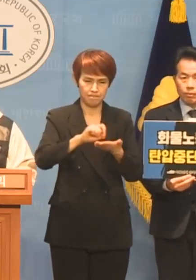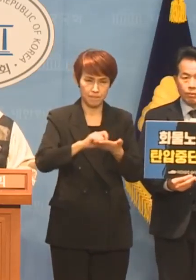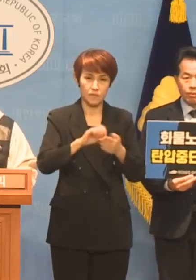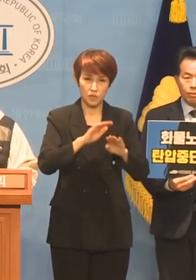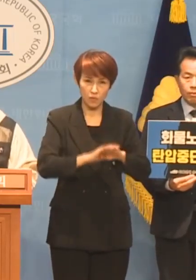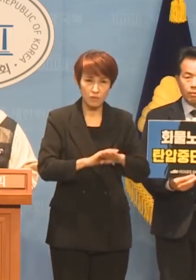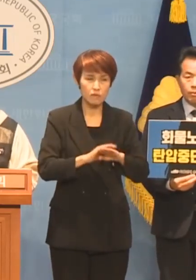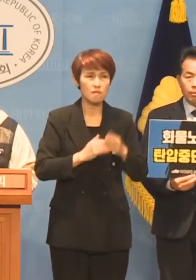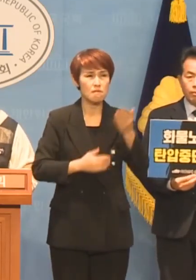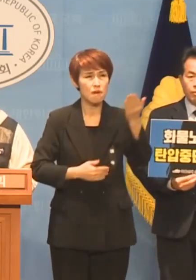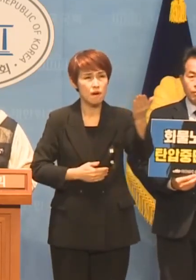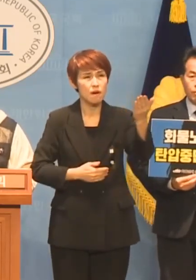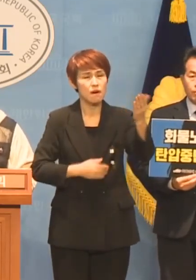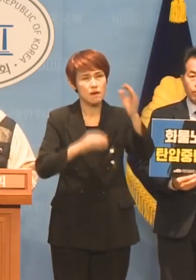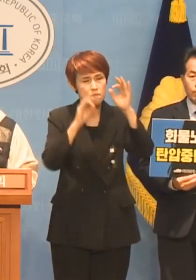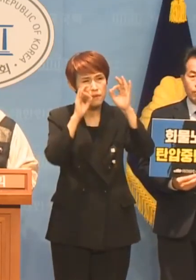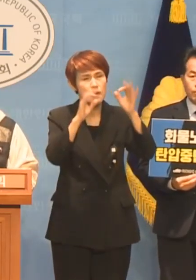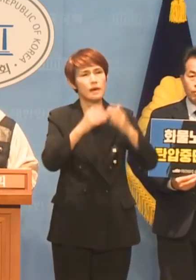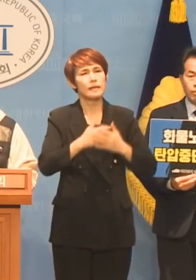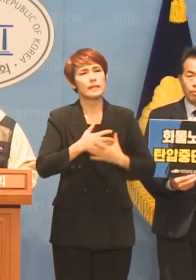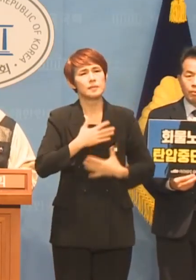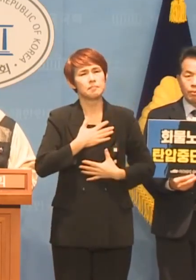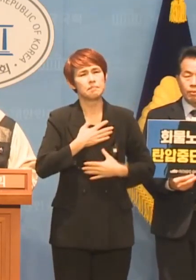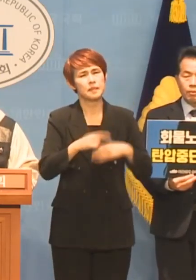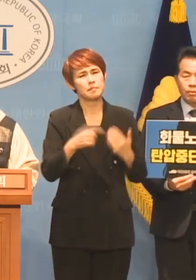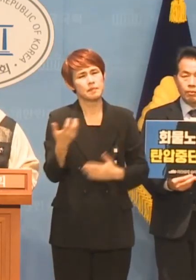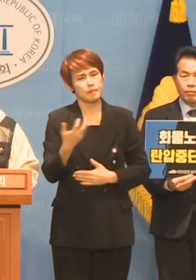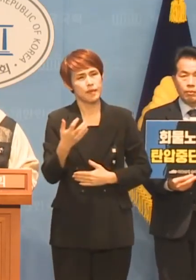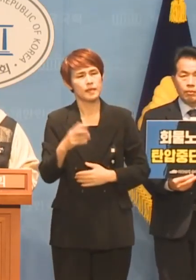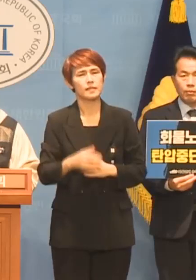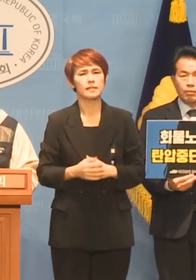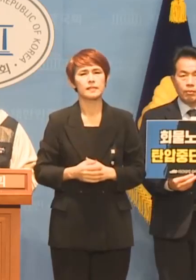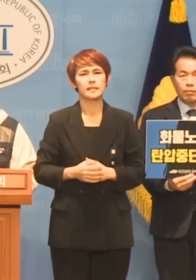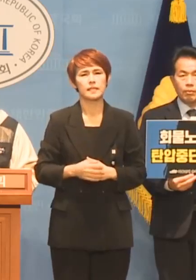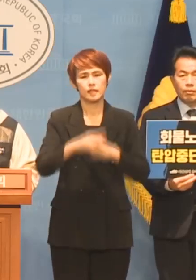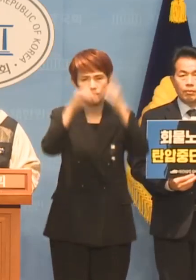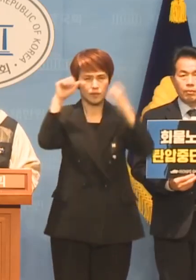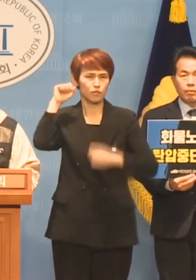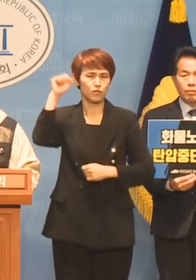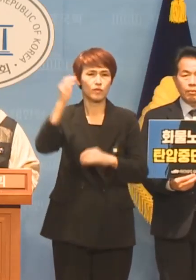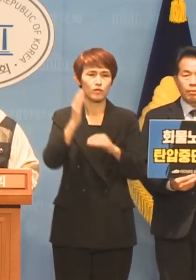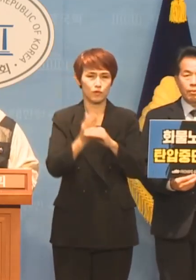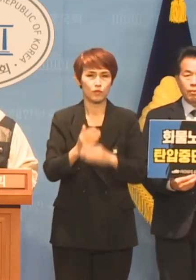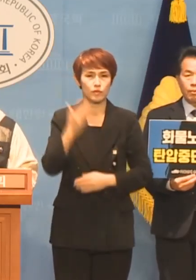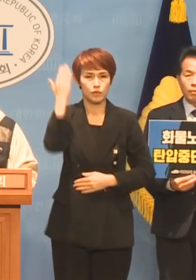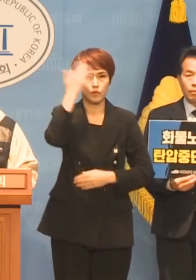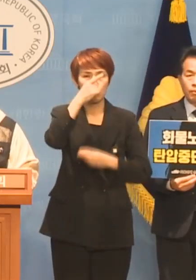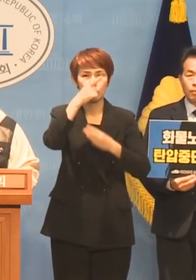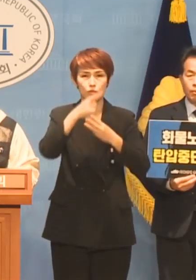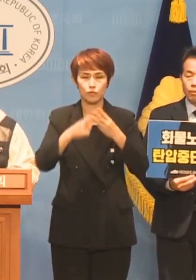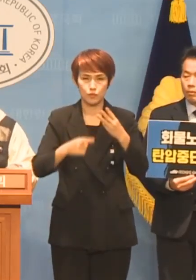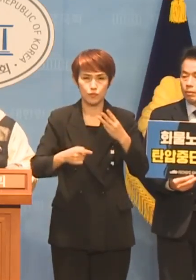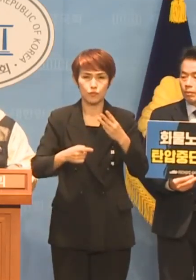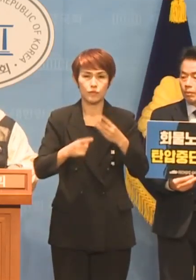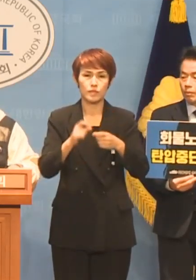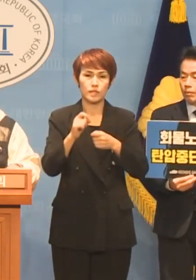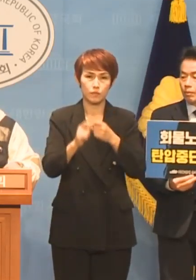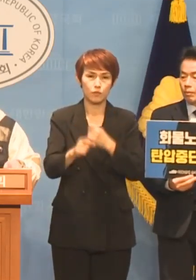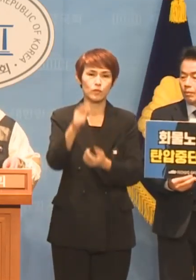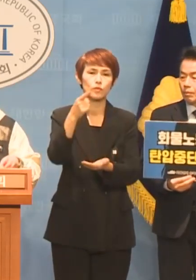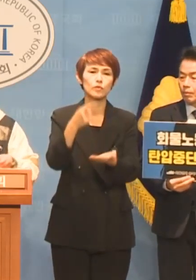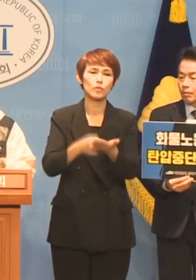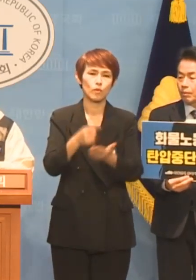가족들에게 부끄럽지 않은 가정이 되기 위해서 투쟁을 하고 있습니다. 화물연대 청주지부 서브원분의 총무인